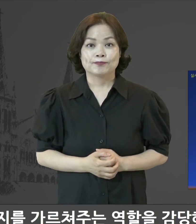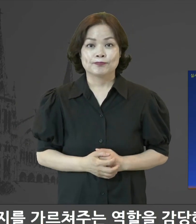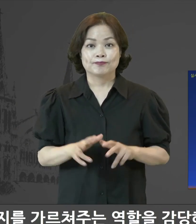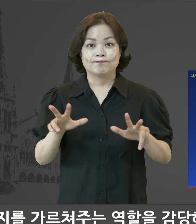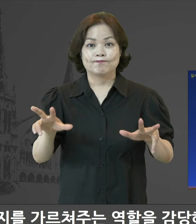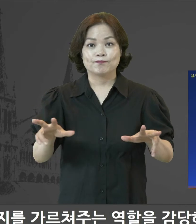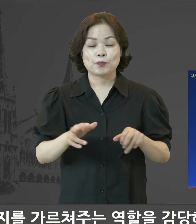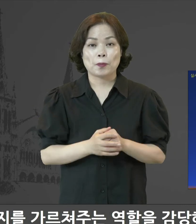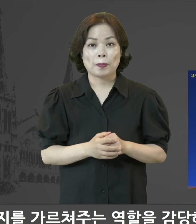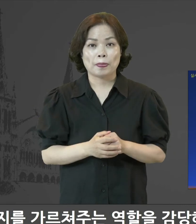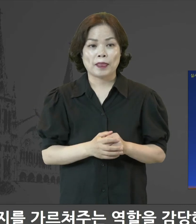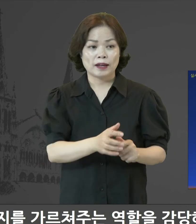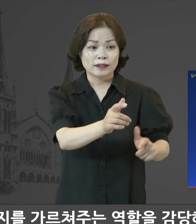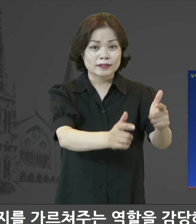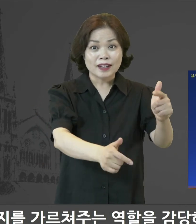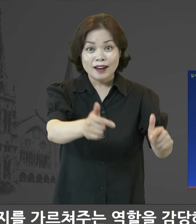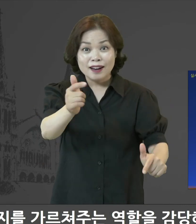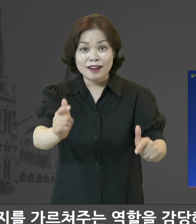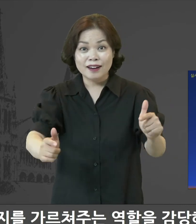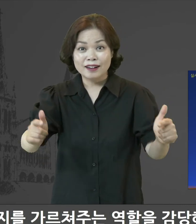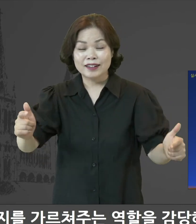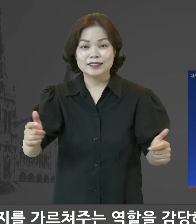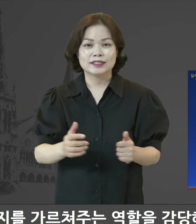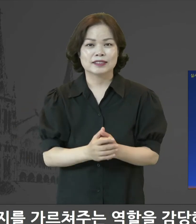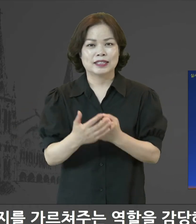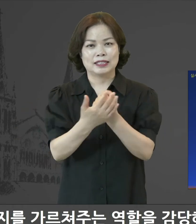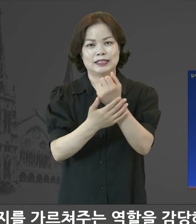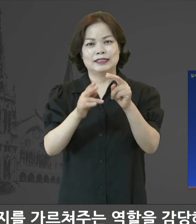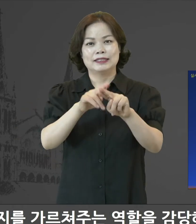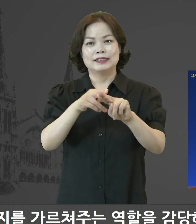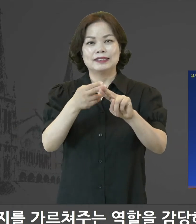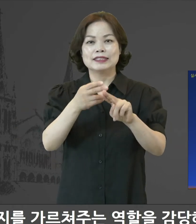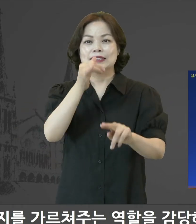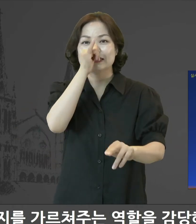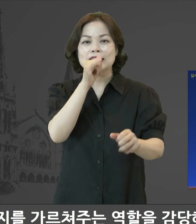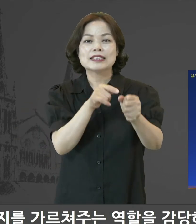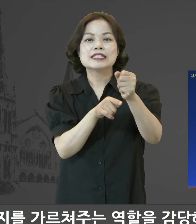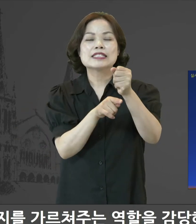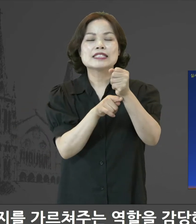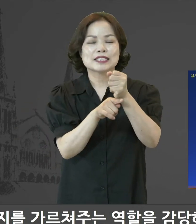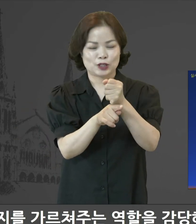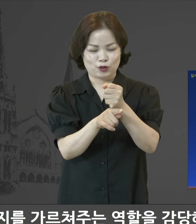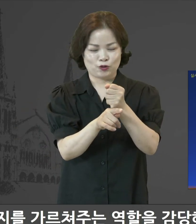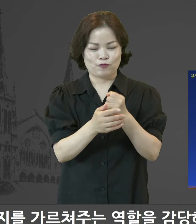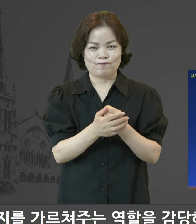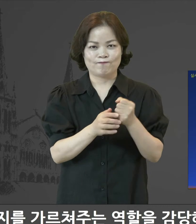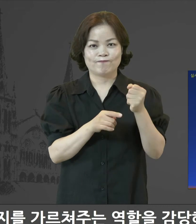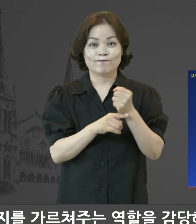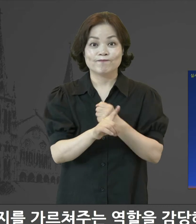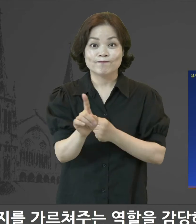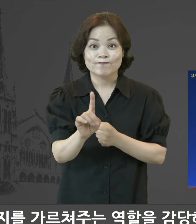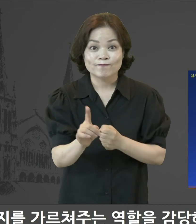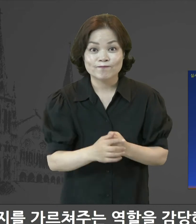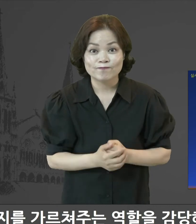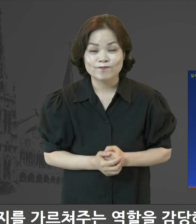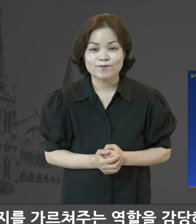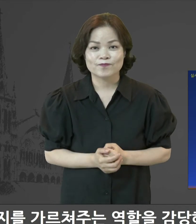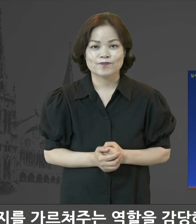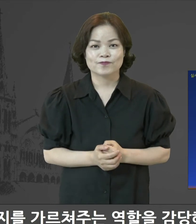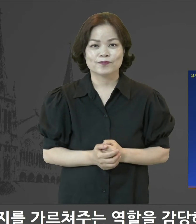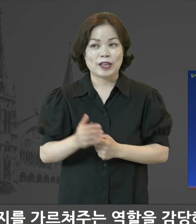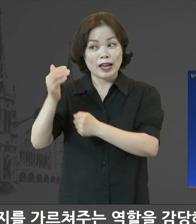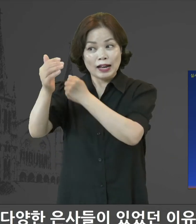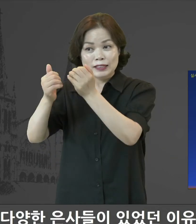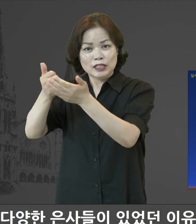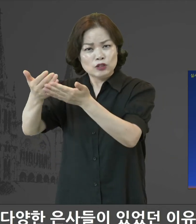이제 이렇게 다양한 은사들이 있었던 이유를 정리하면 됩니다. 그 이유는